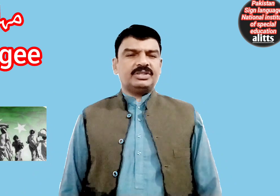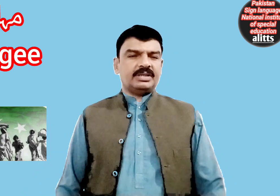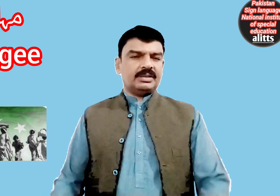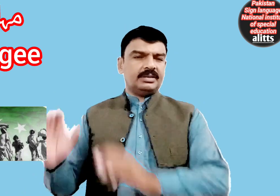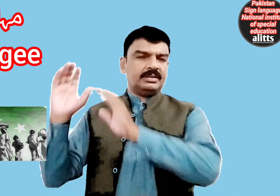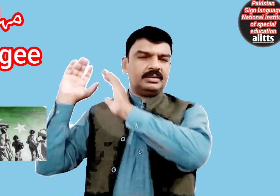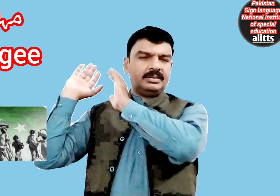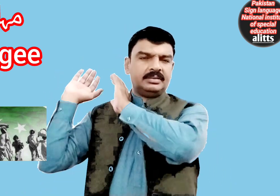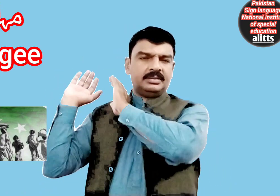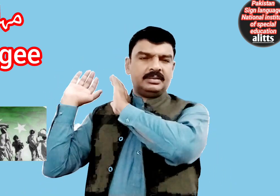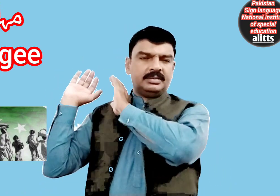मुहाजर,